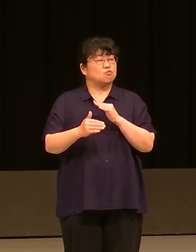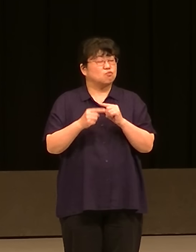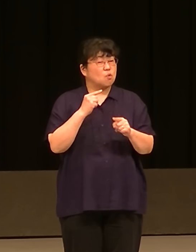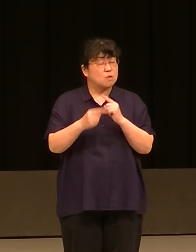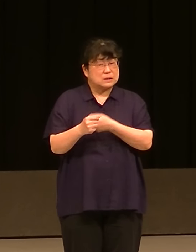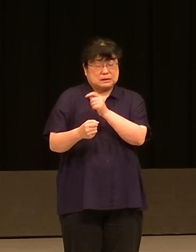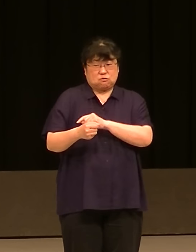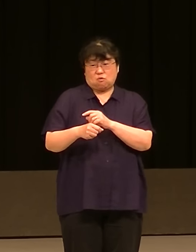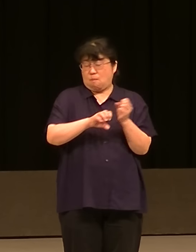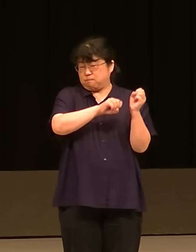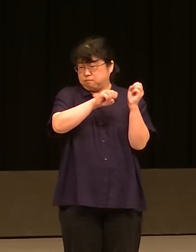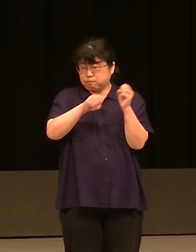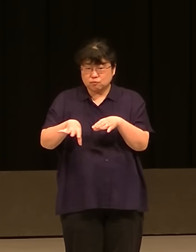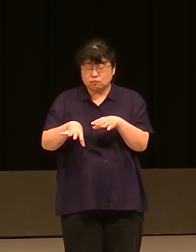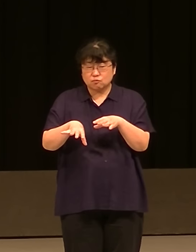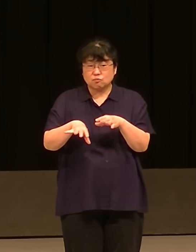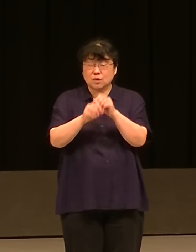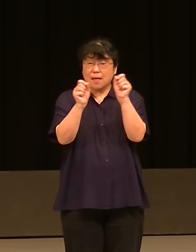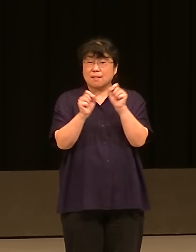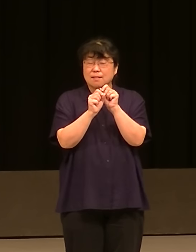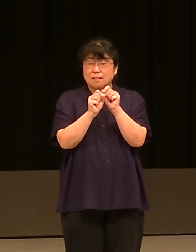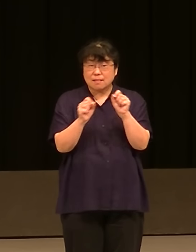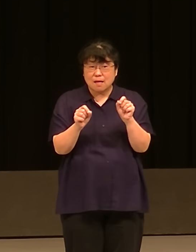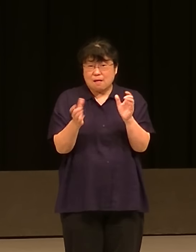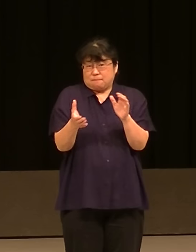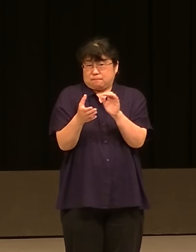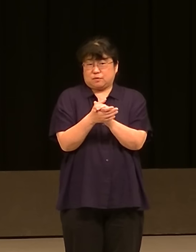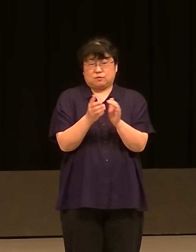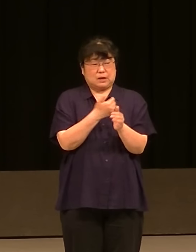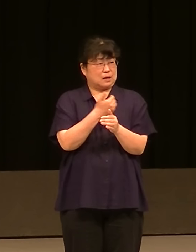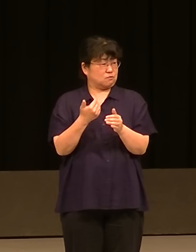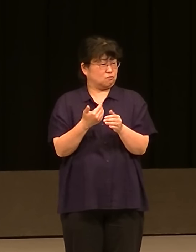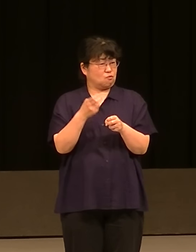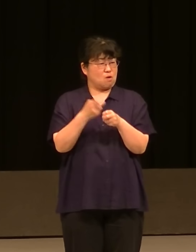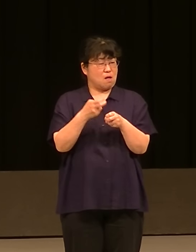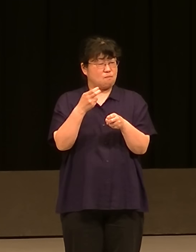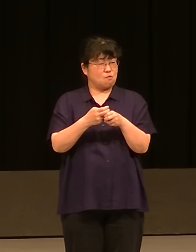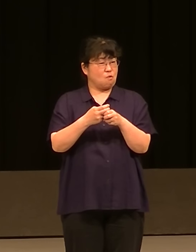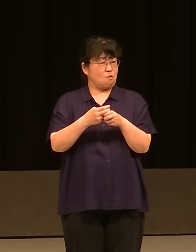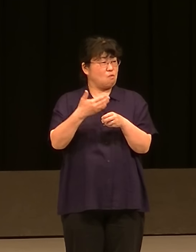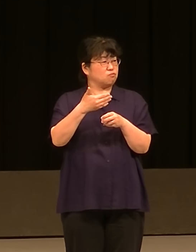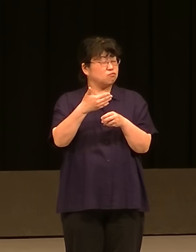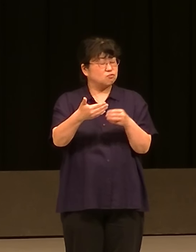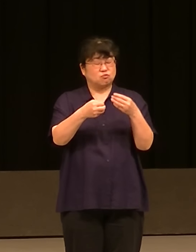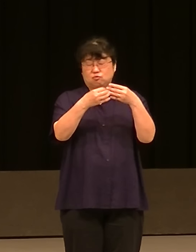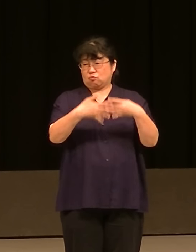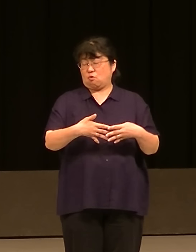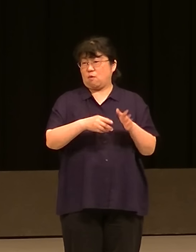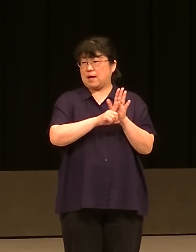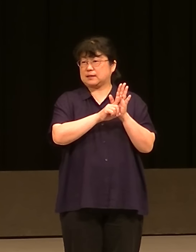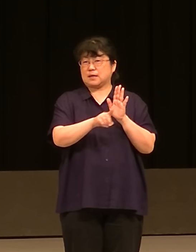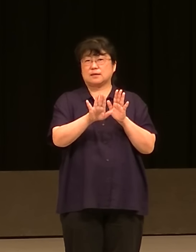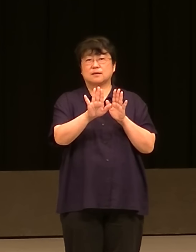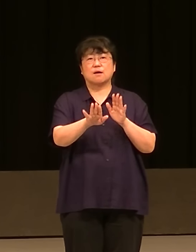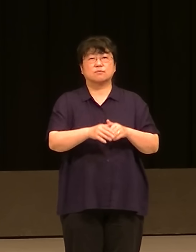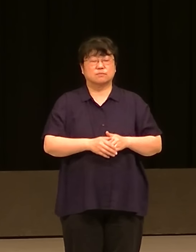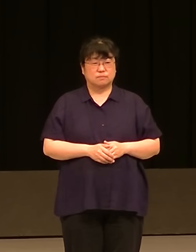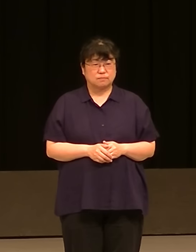ってなのだ、というふうに、この、憲法9条は宣言をしているということ